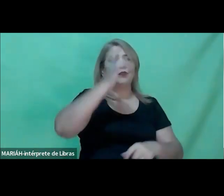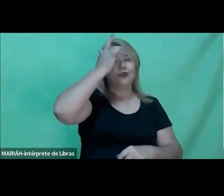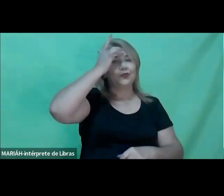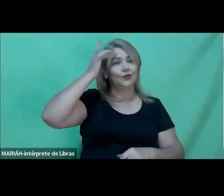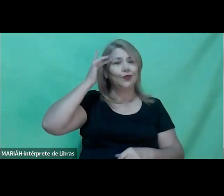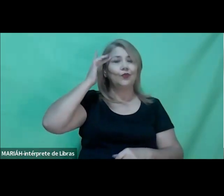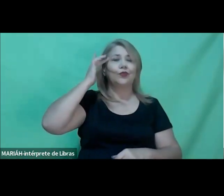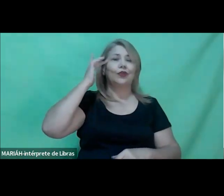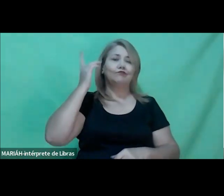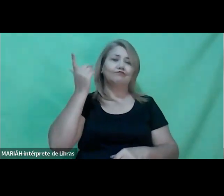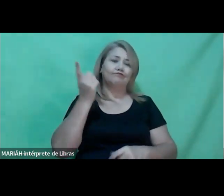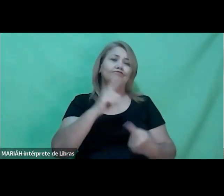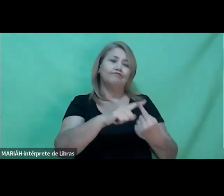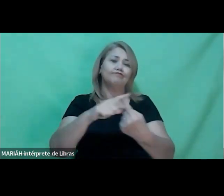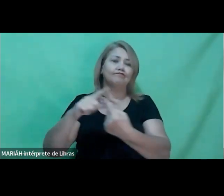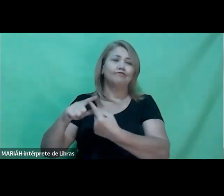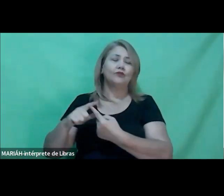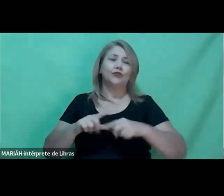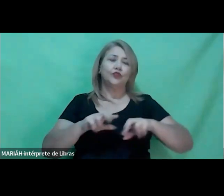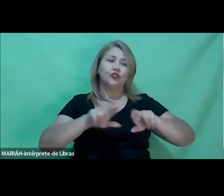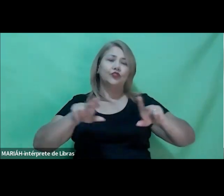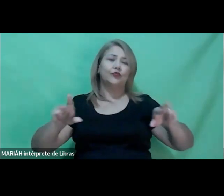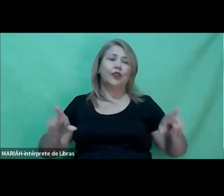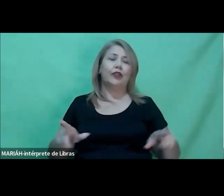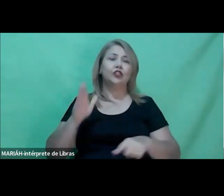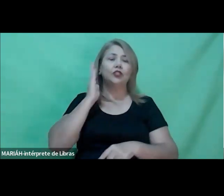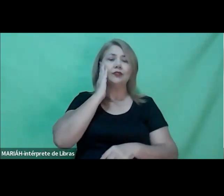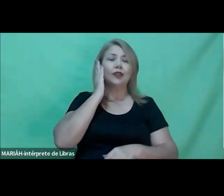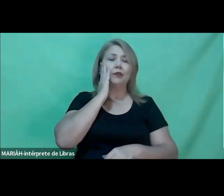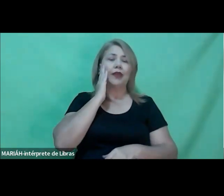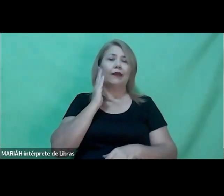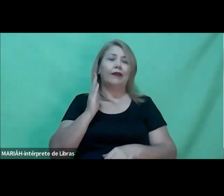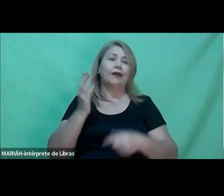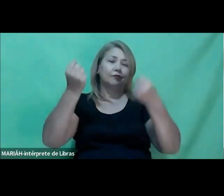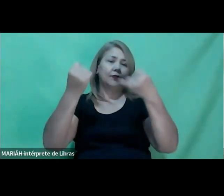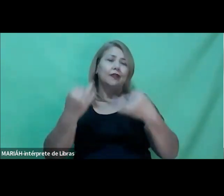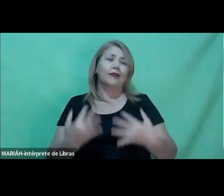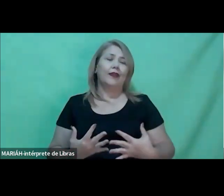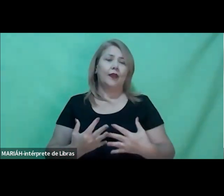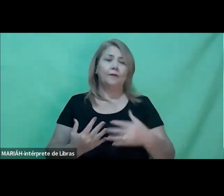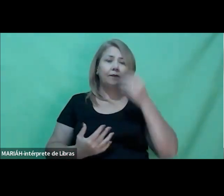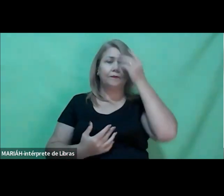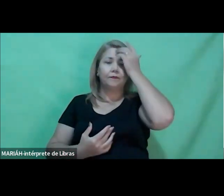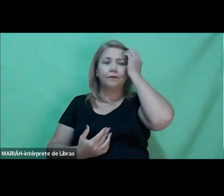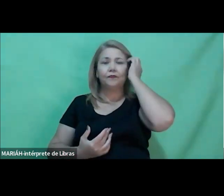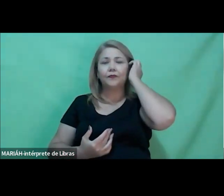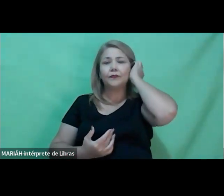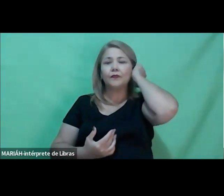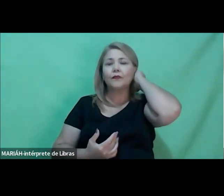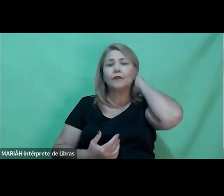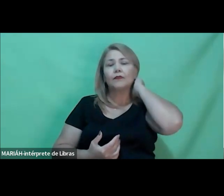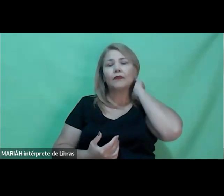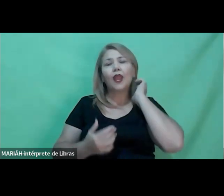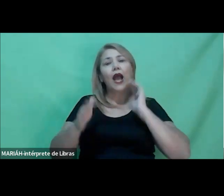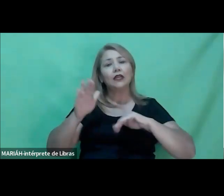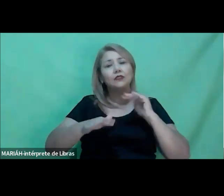describa Eh muchas veces hay personas que no se no comen el postre porque simplemente no se